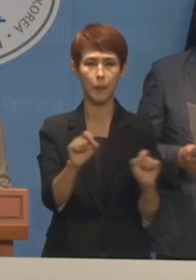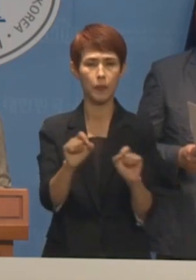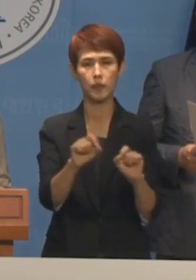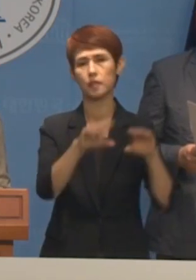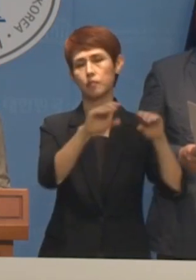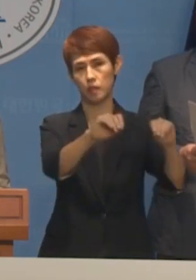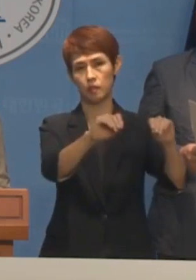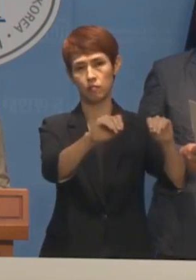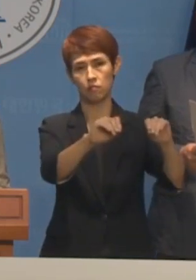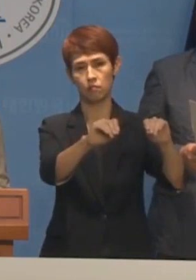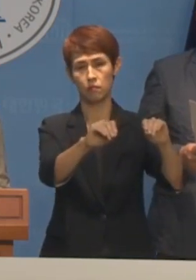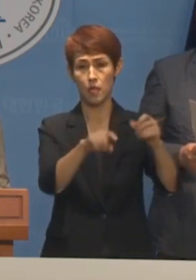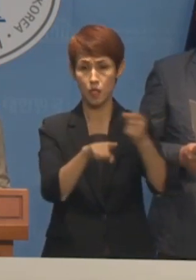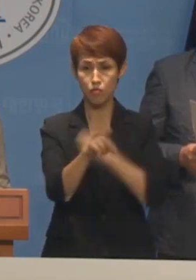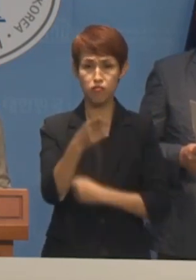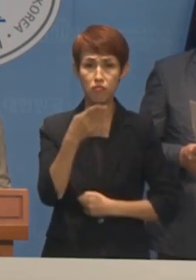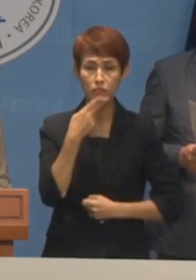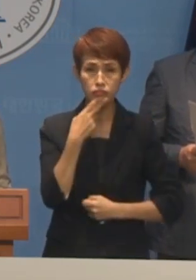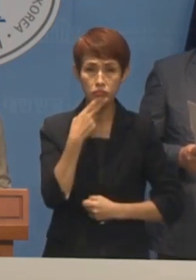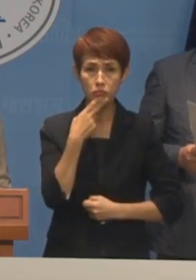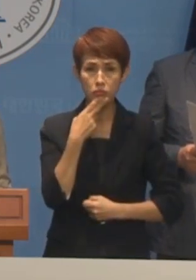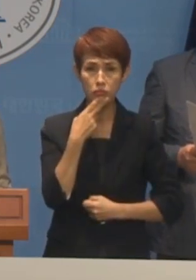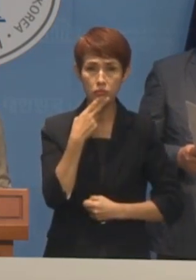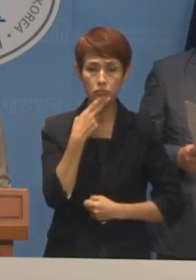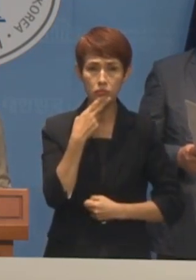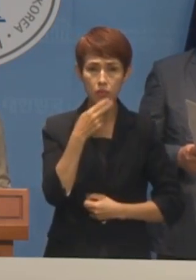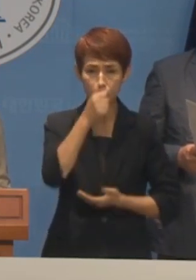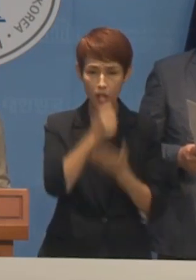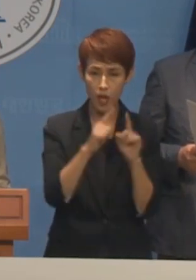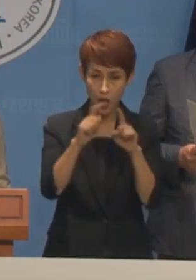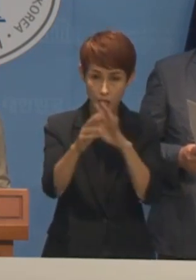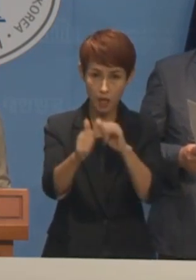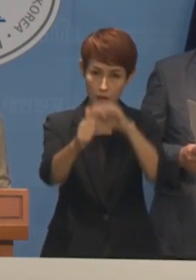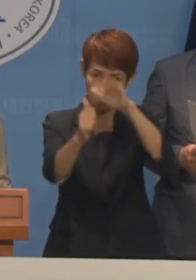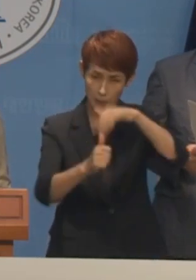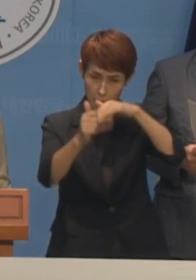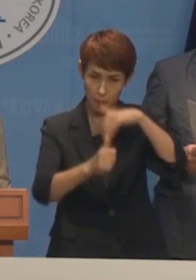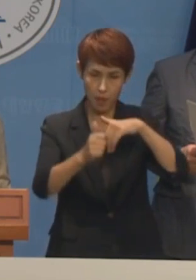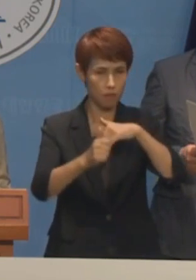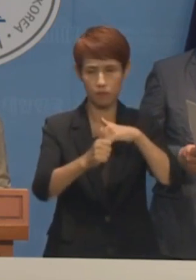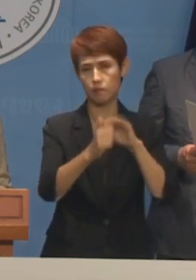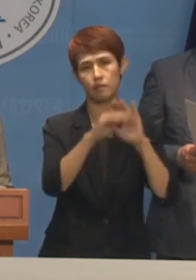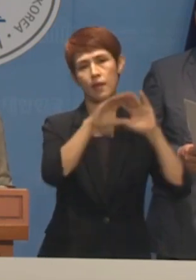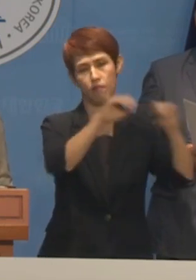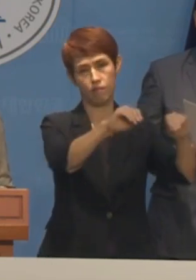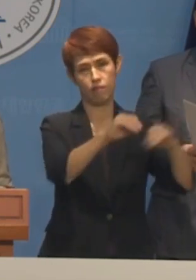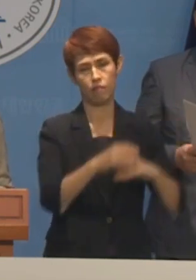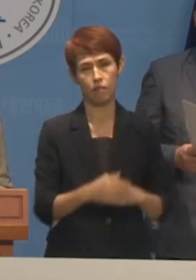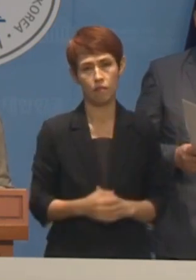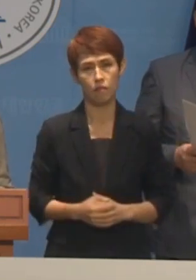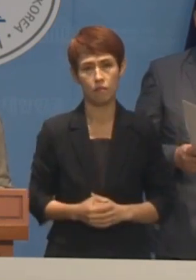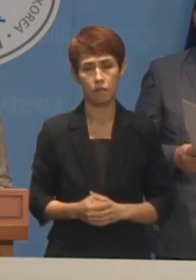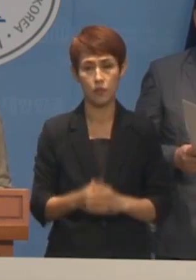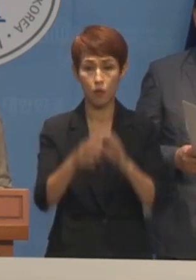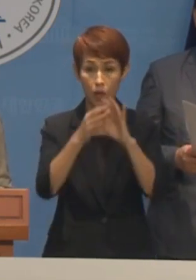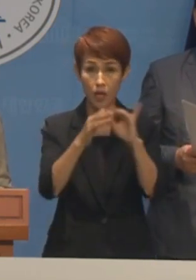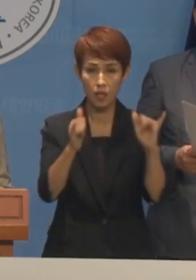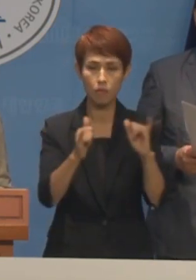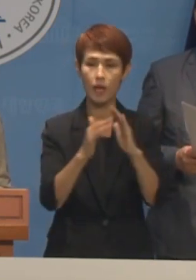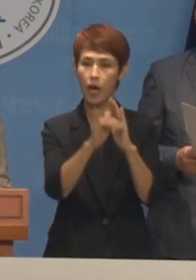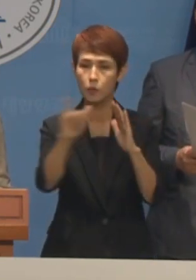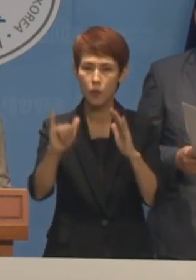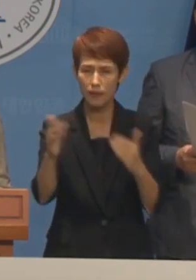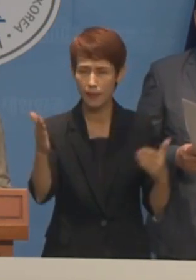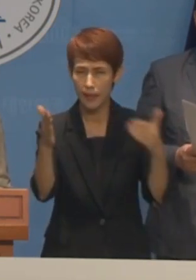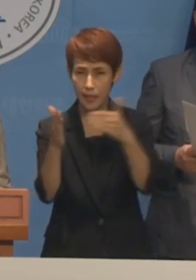금지하고 정당한 이유 없이 사건 관계인에 대한 반복 소환을 금지하는 외에 사건 관계인의 가족 등에